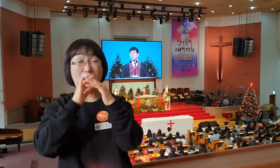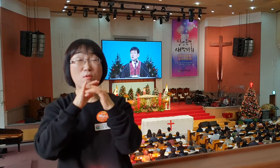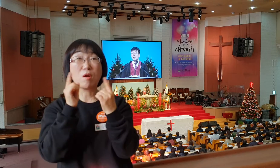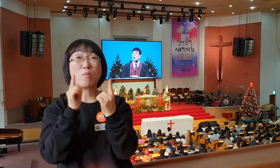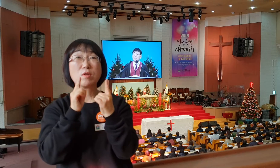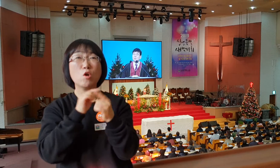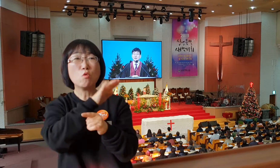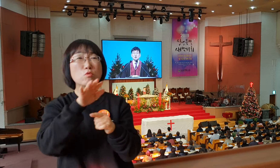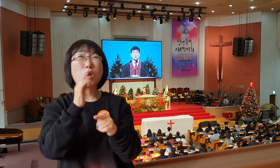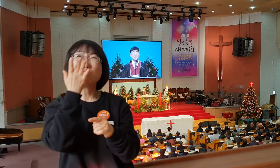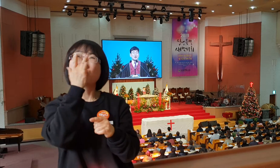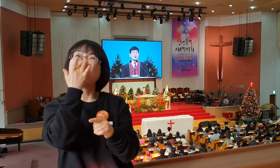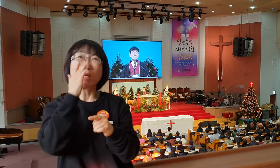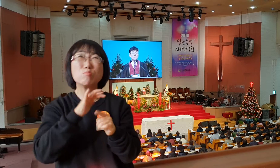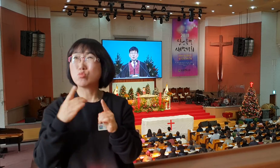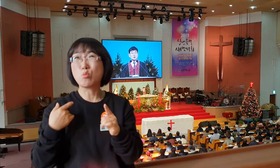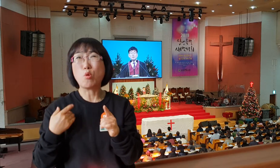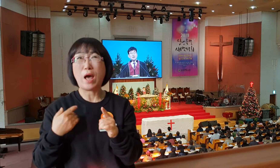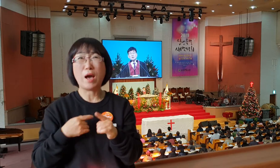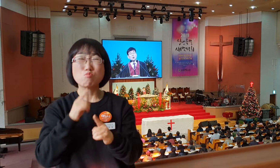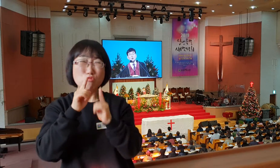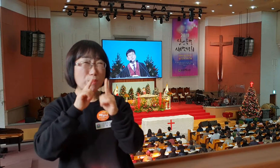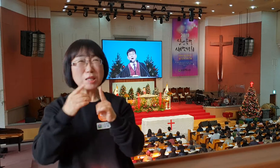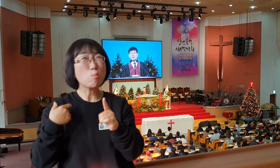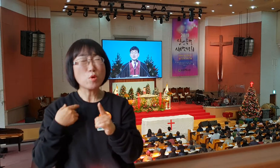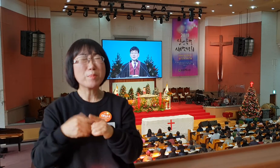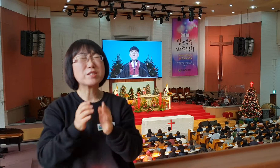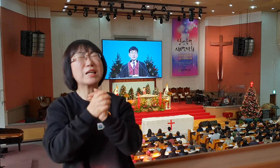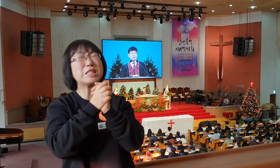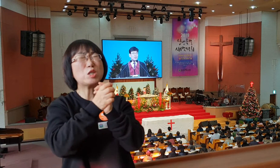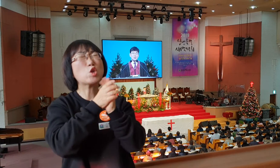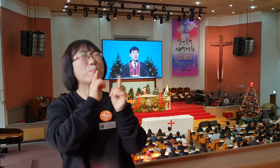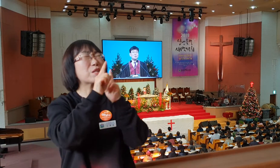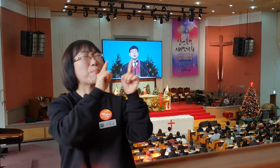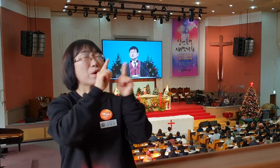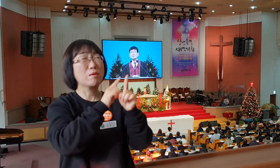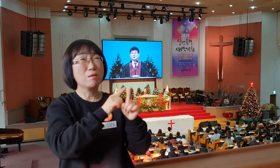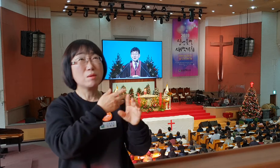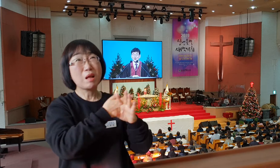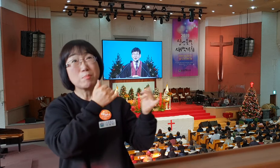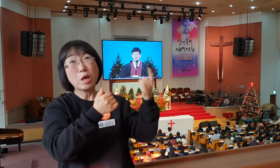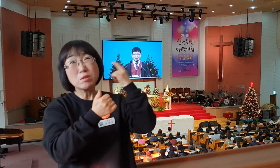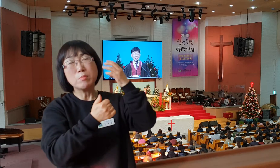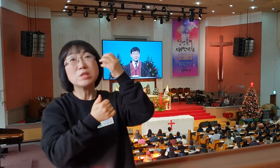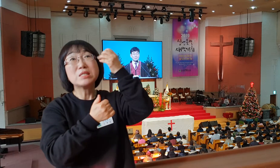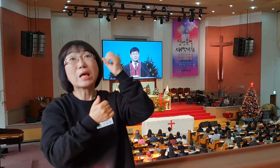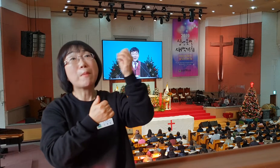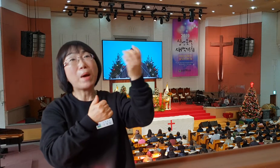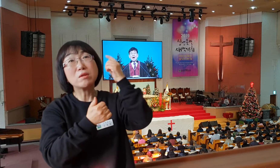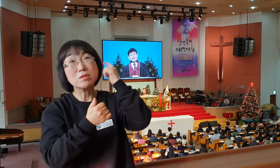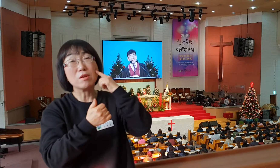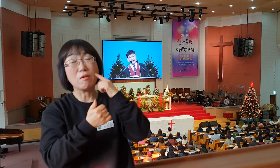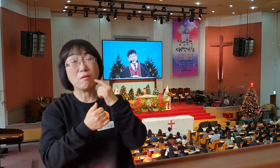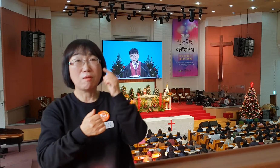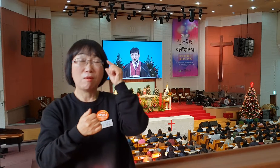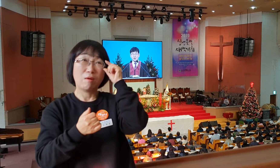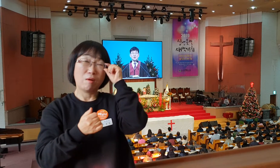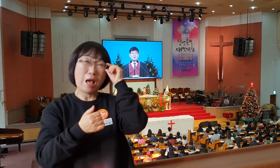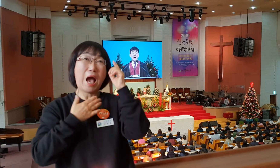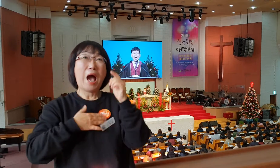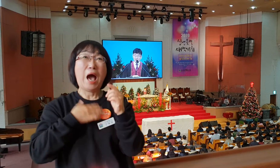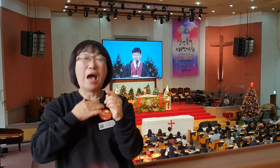말이에요 우리가 뭔 말인지도 몰라요 무슨 말인지 모르는 말을 하는 사람들 그 사람들 뭐가 그게 무슨 능력 입니다 아는 이야기를